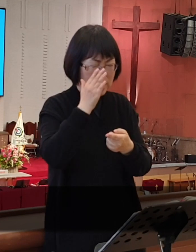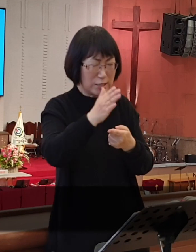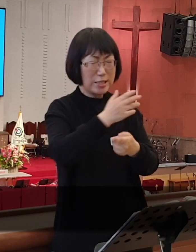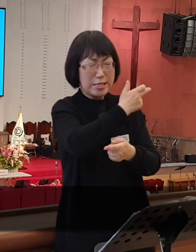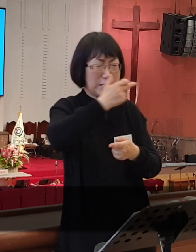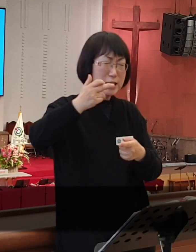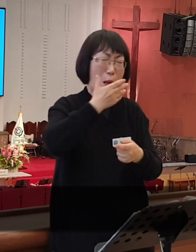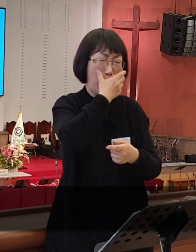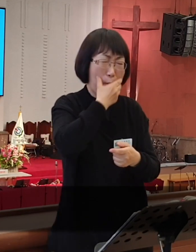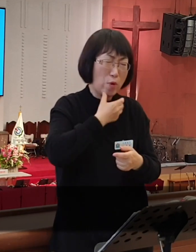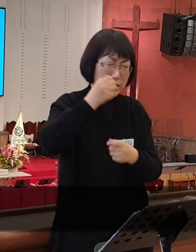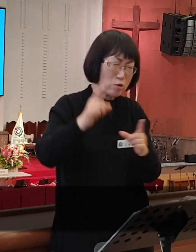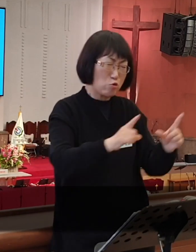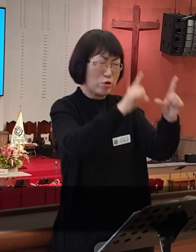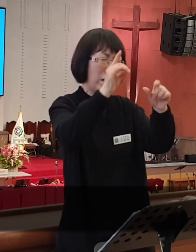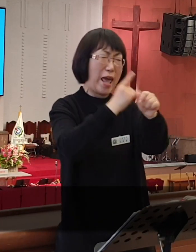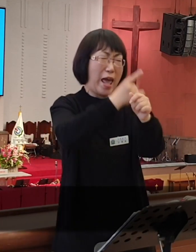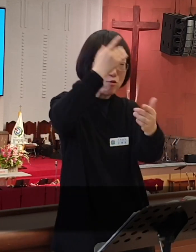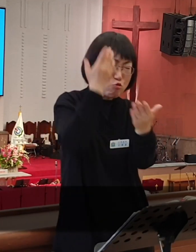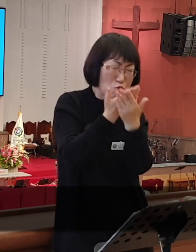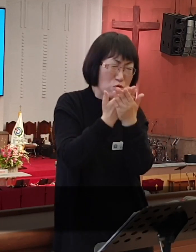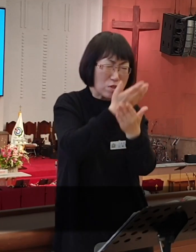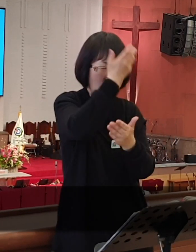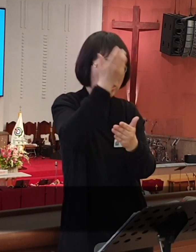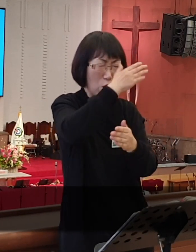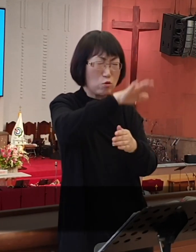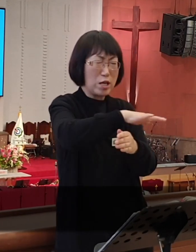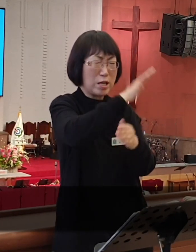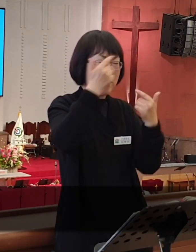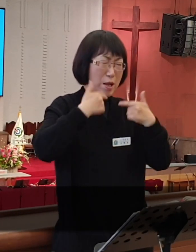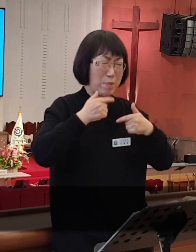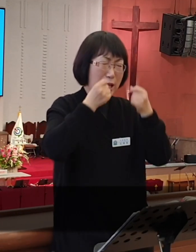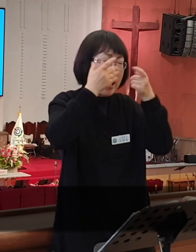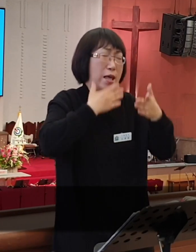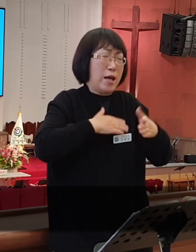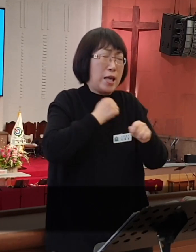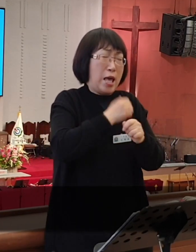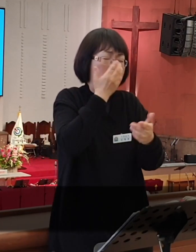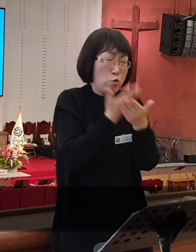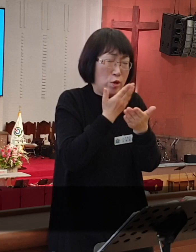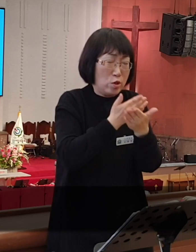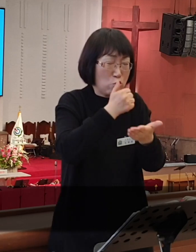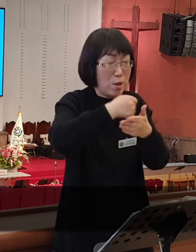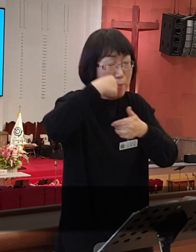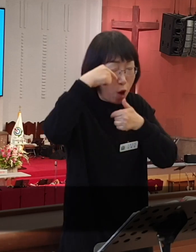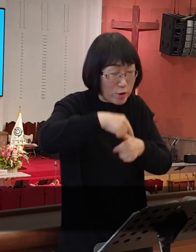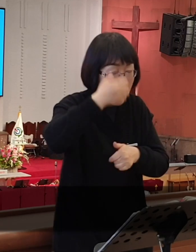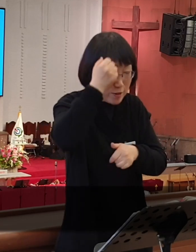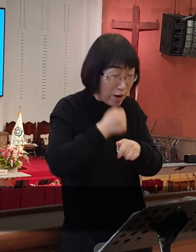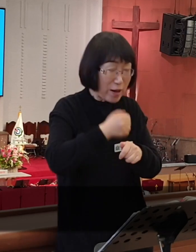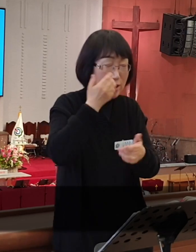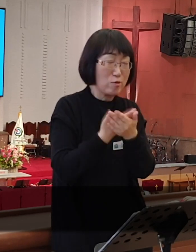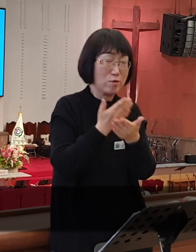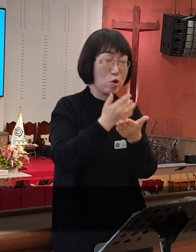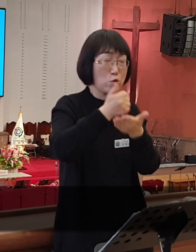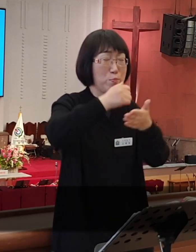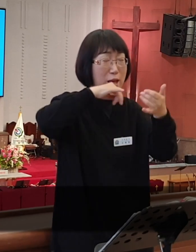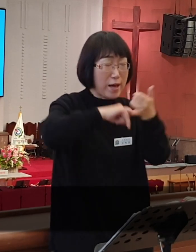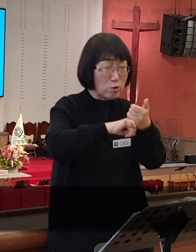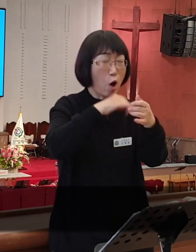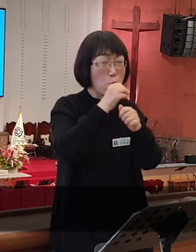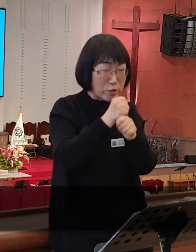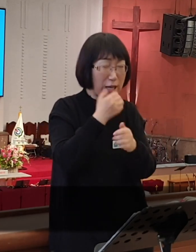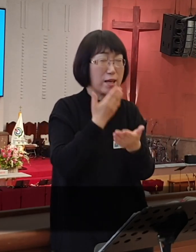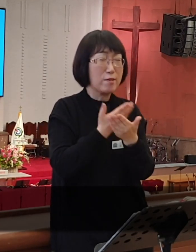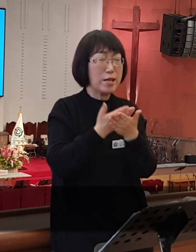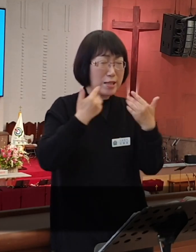그 크신 복을 누리게 하여 주옵소서. 성령님 우리를 날마다 깨닫게 하셔서 주님의 명령을 기억하게 하시고 주님의 약속 붙잡게